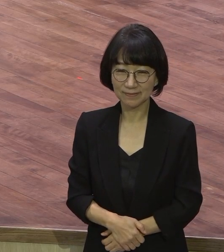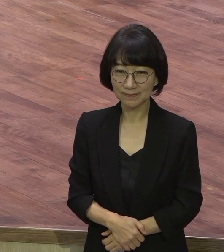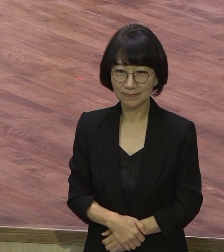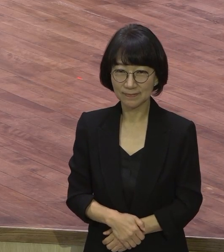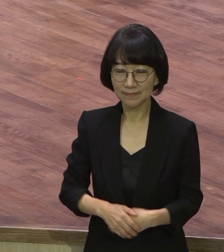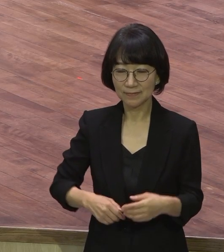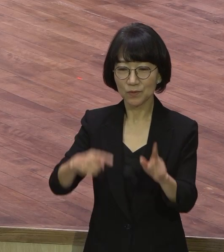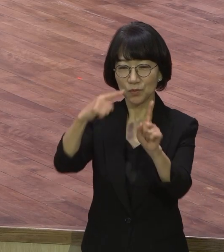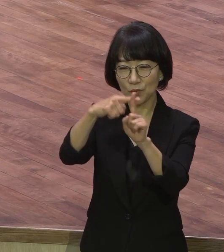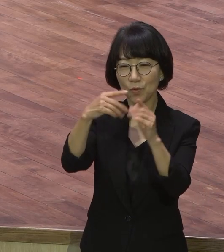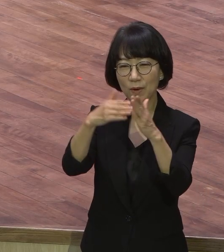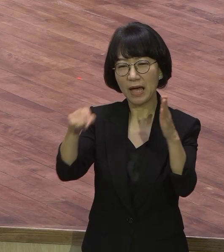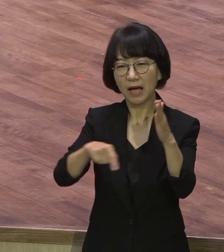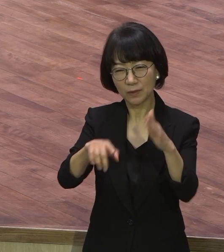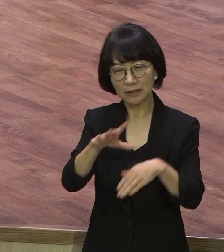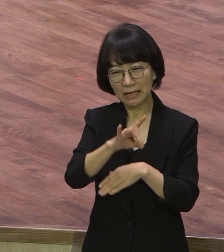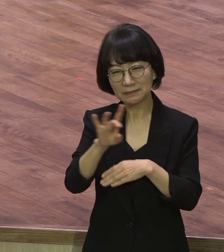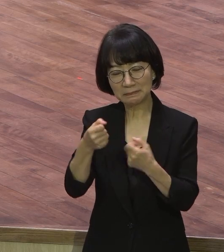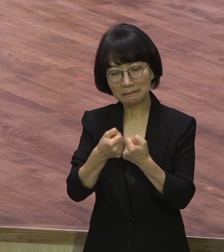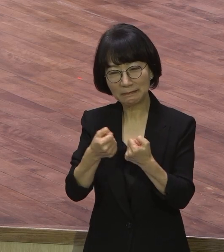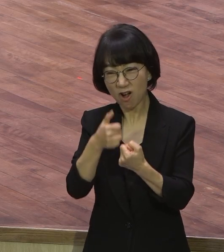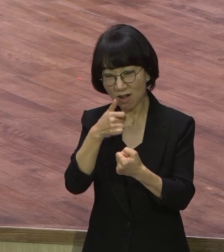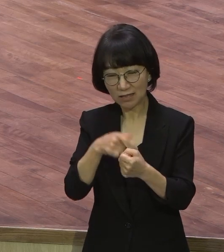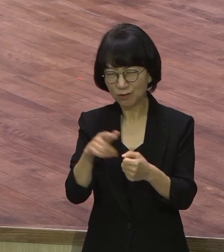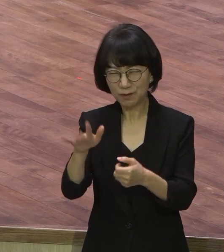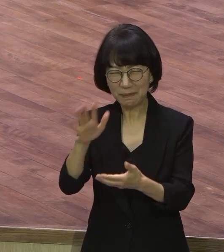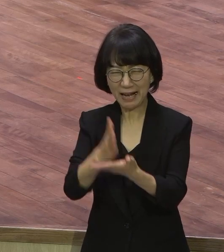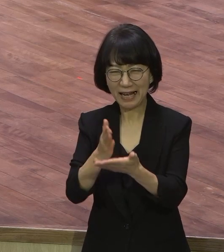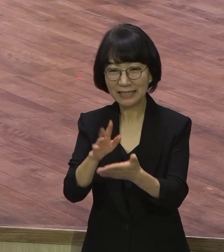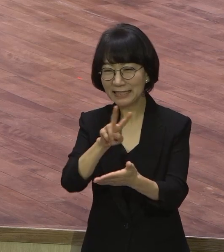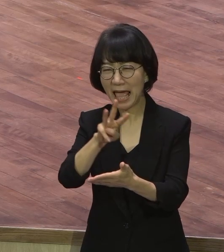교회 안에도 그래요. 우리 교회 안에는 다른 교회 이야기